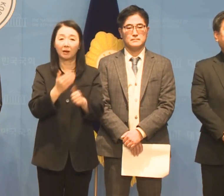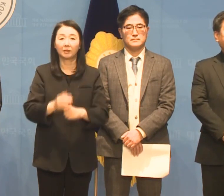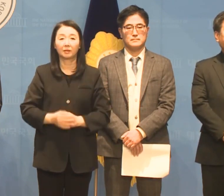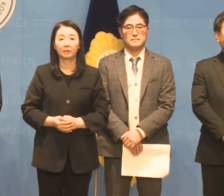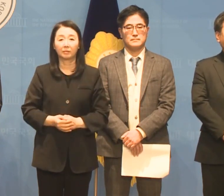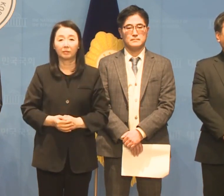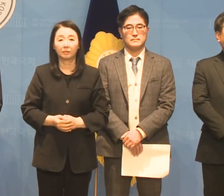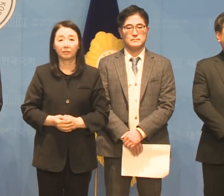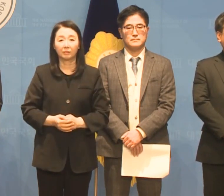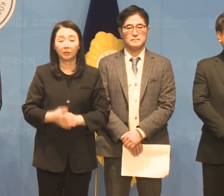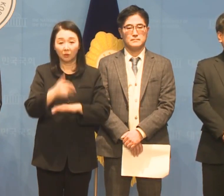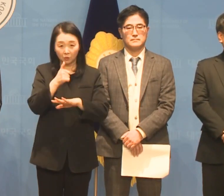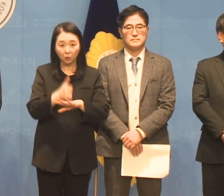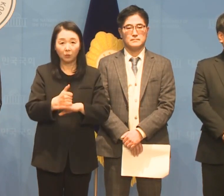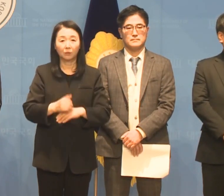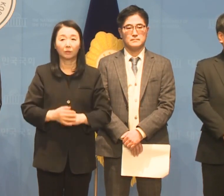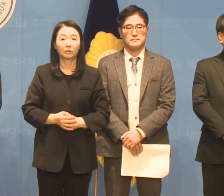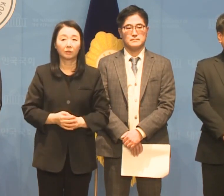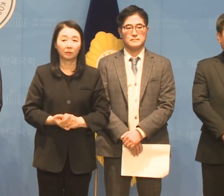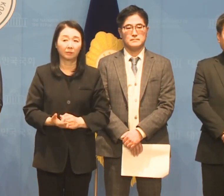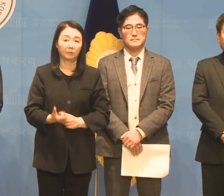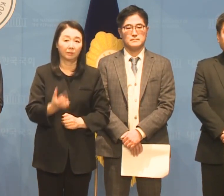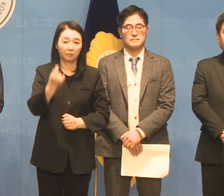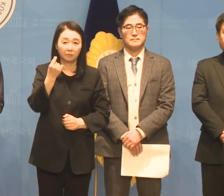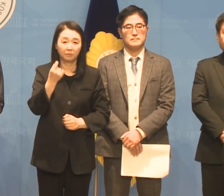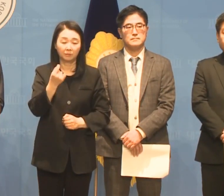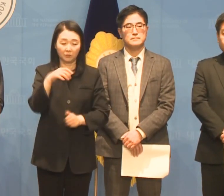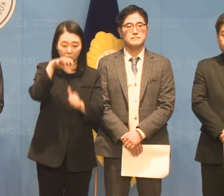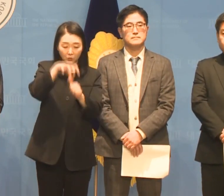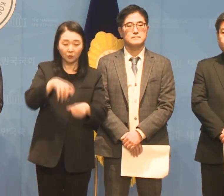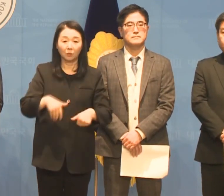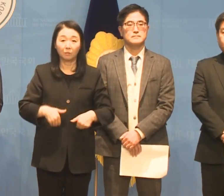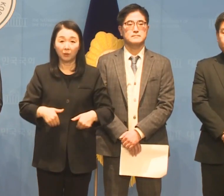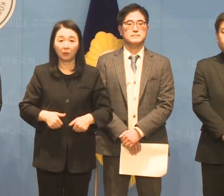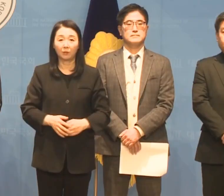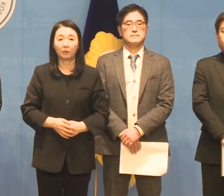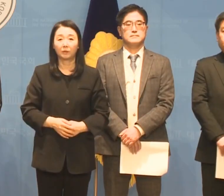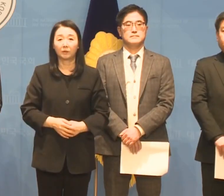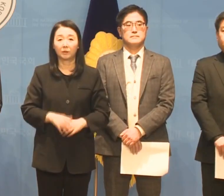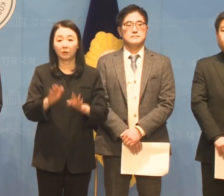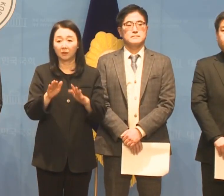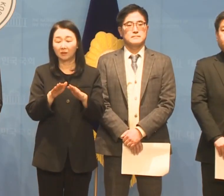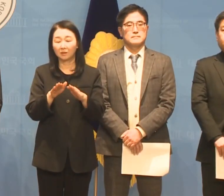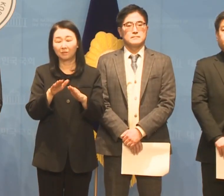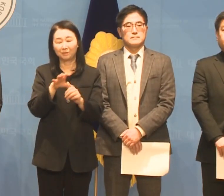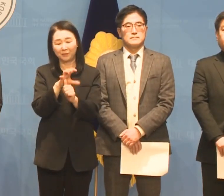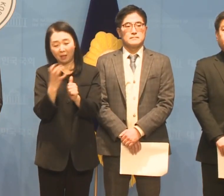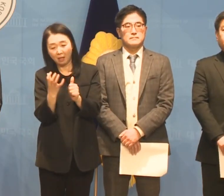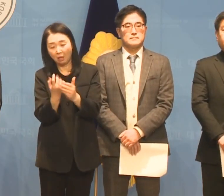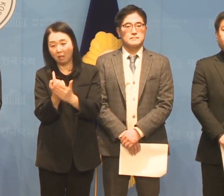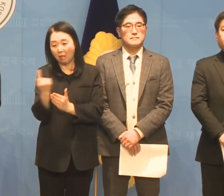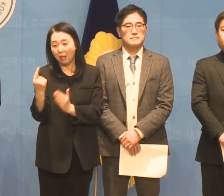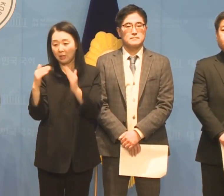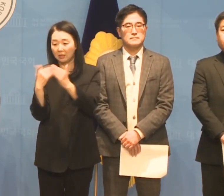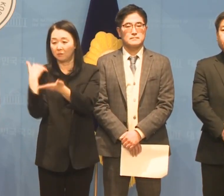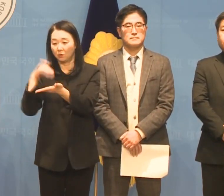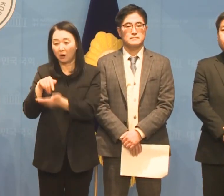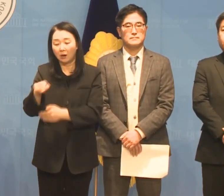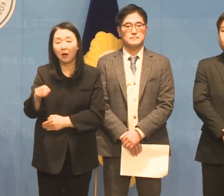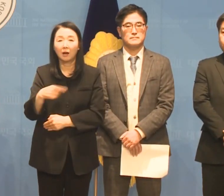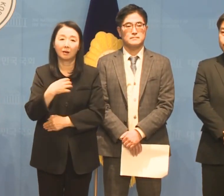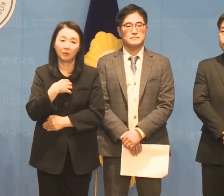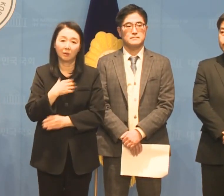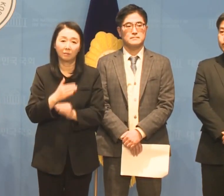그런 측면에서 빨리 신속하게 구속되어야 되는데 지금 밖에 나와 있다는 것 자체가 정말